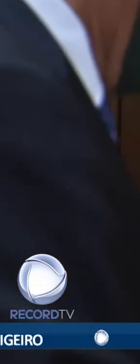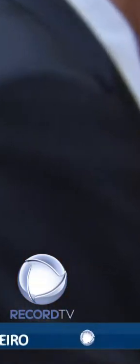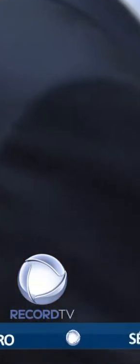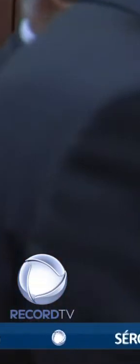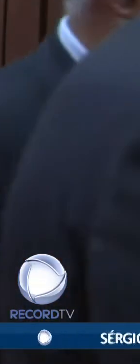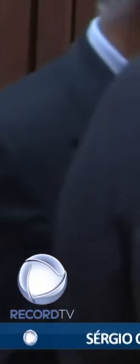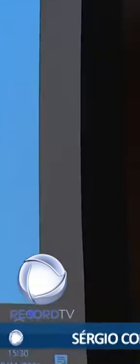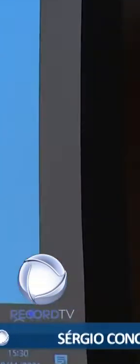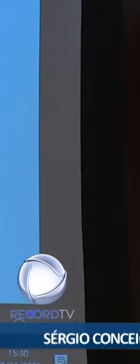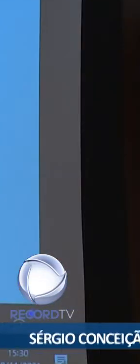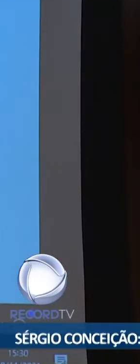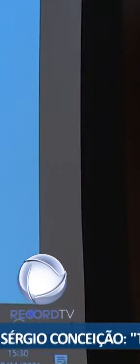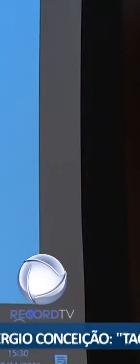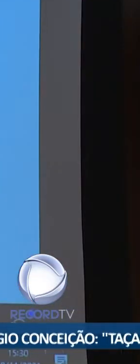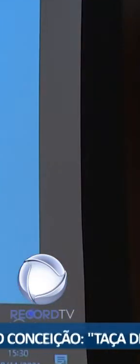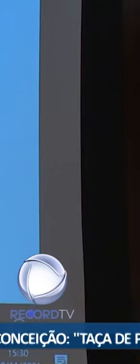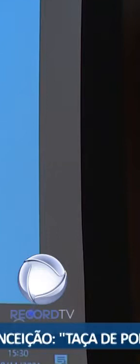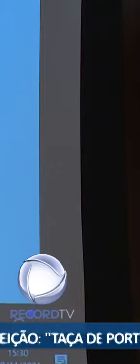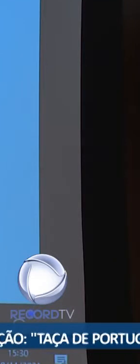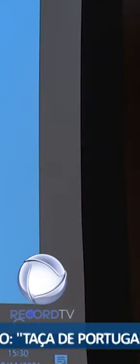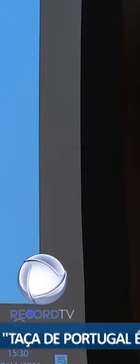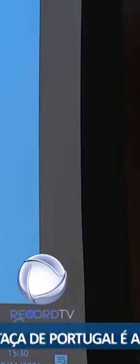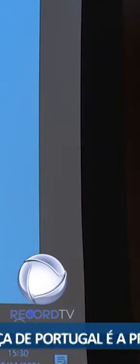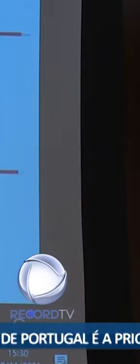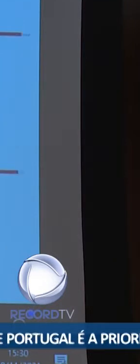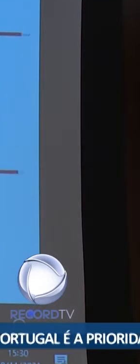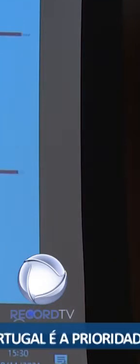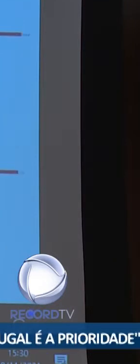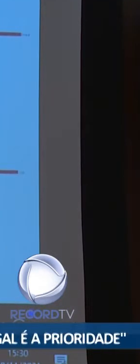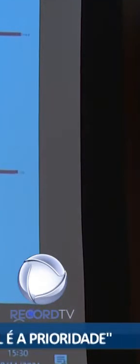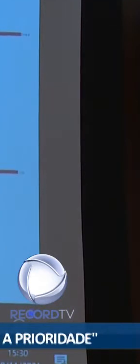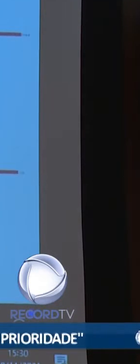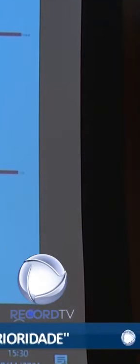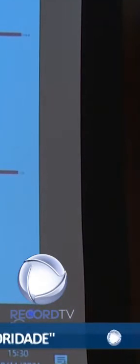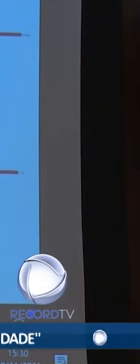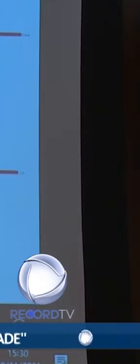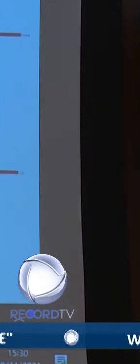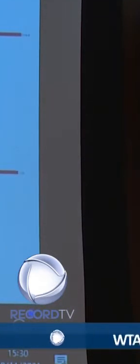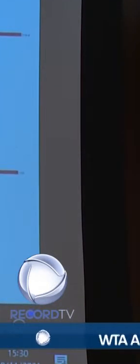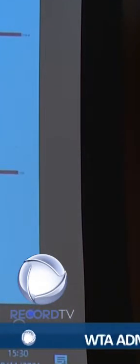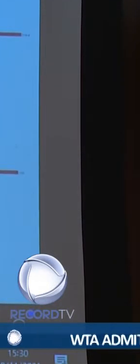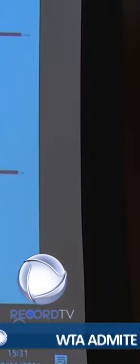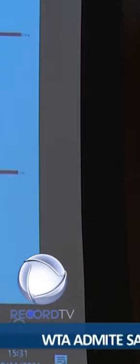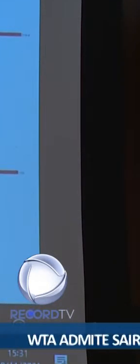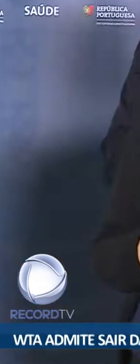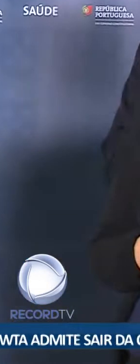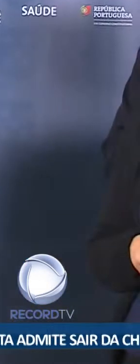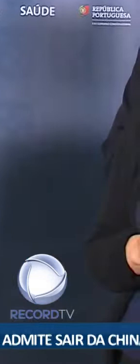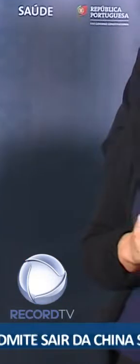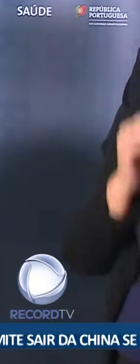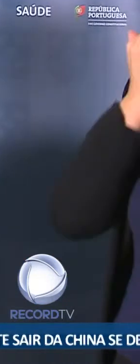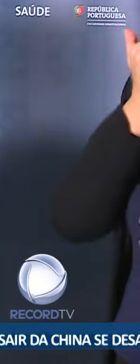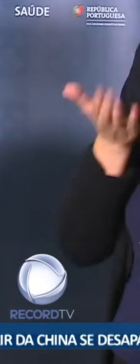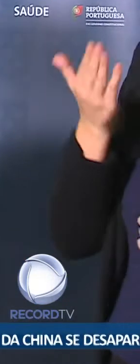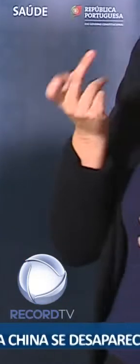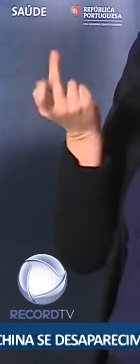Considera que a reunião foi esclarecedora e conseguiu mostrar como a vacinação fez a diferença em Portugal. Maior gravidade